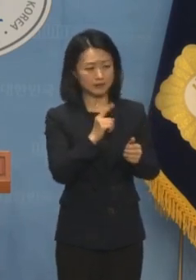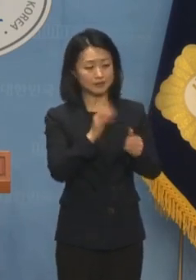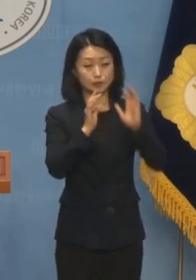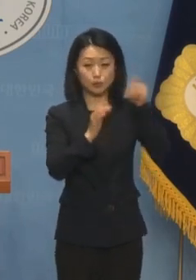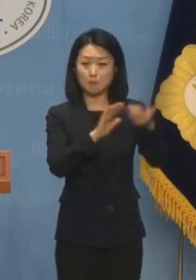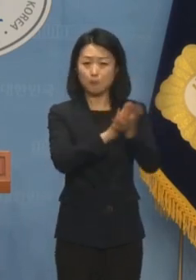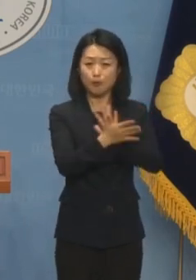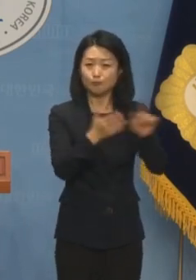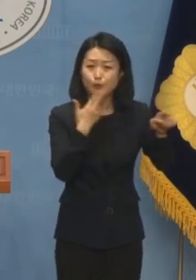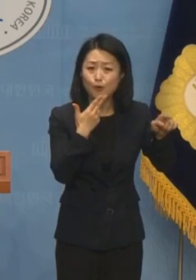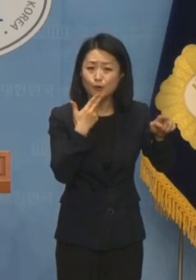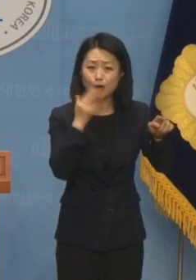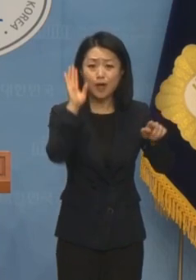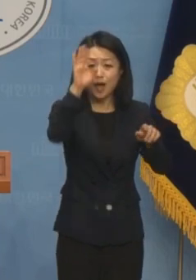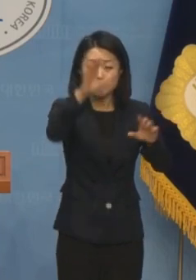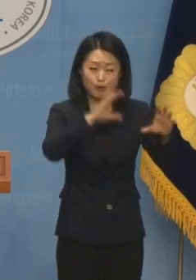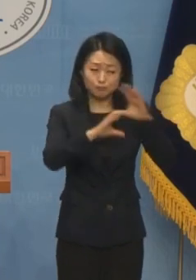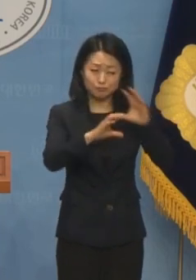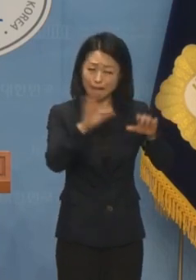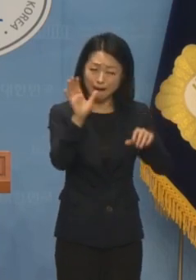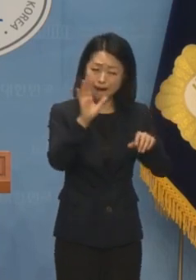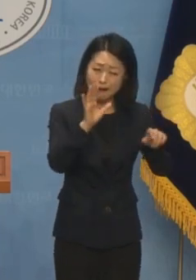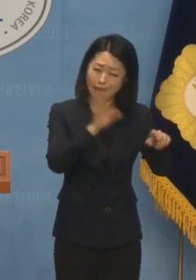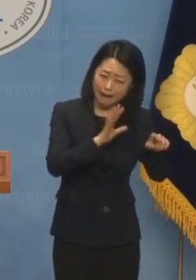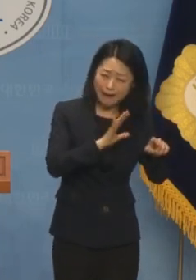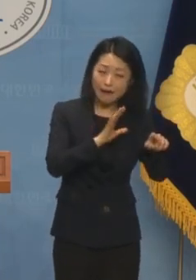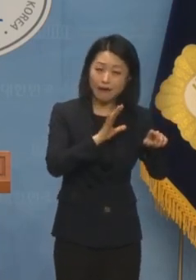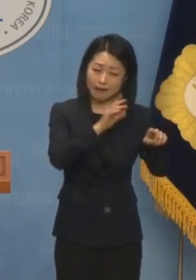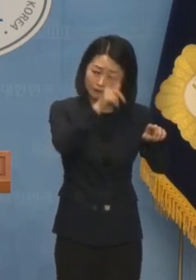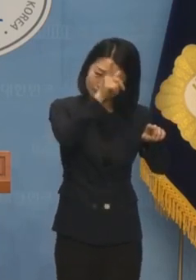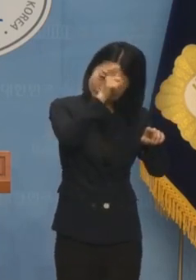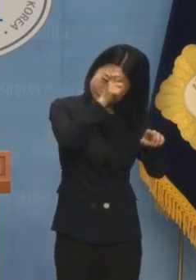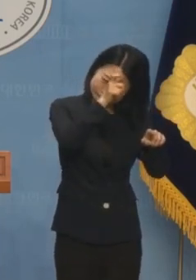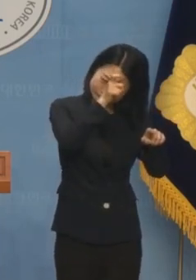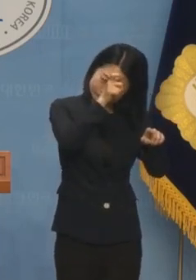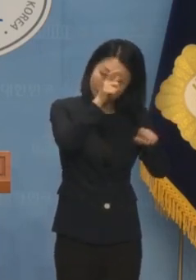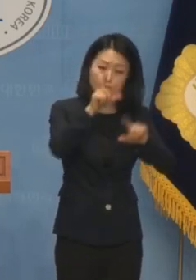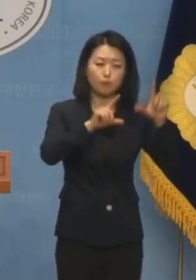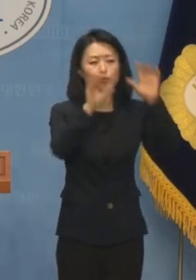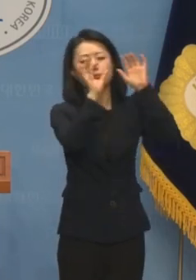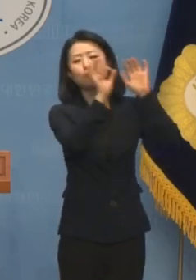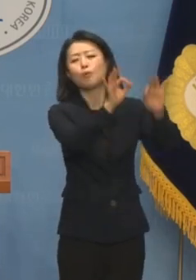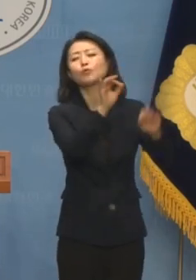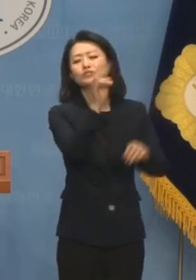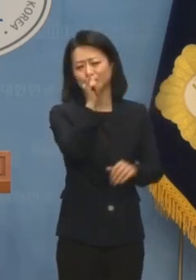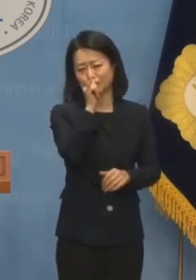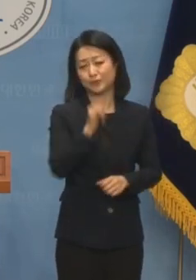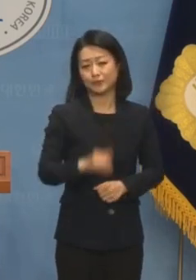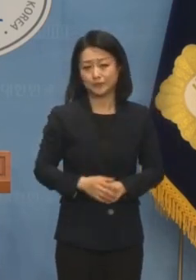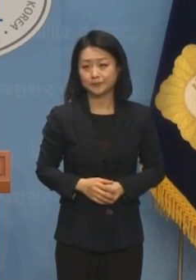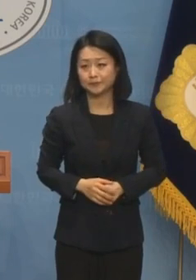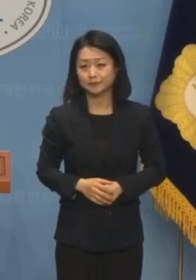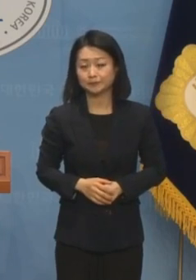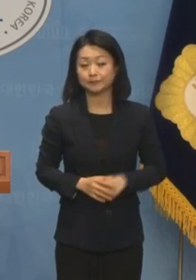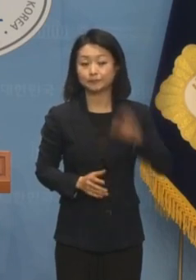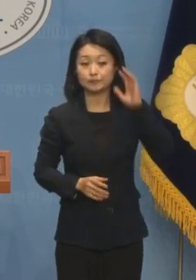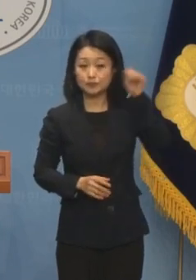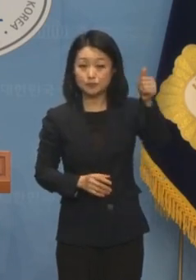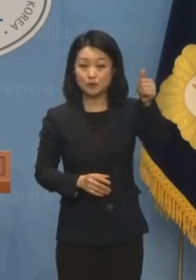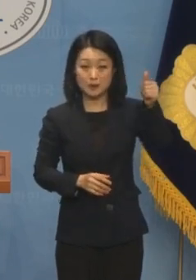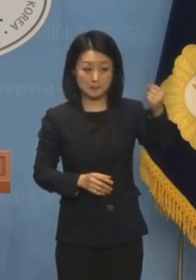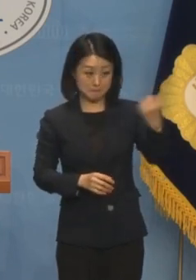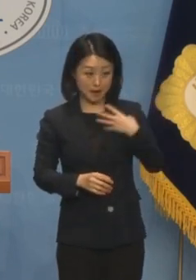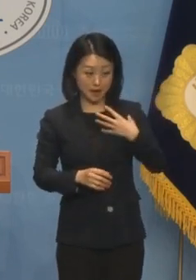거부하며 앞으로도 불통의 마이웨이를 고수하겠다는 오기로밖에 보이지 않습니다. 대통령의